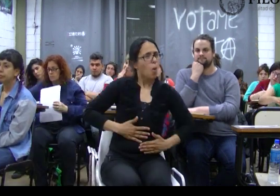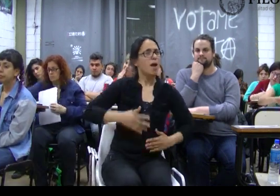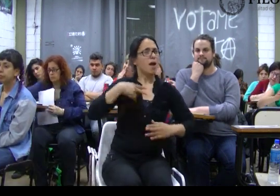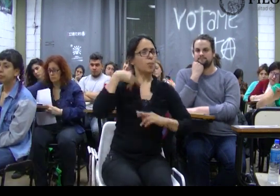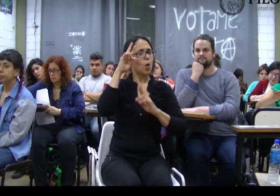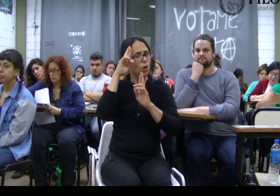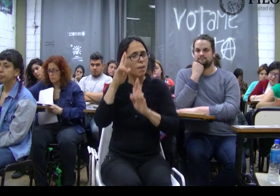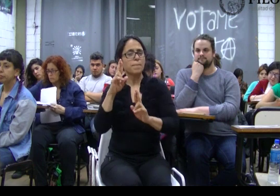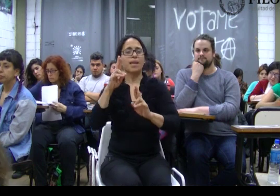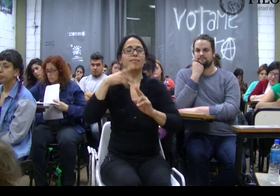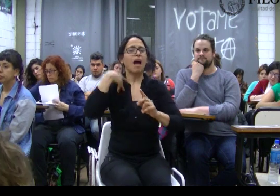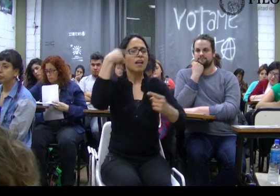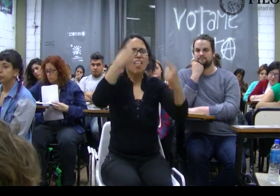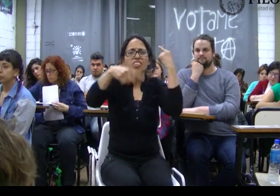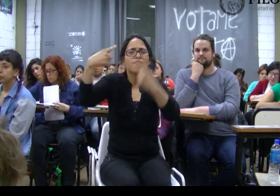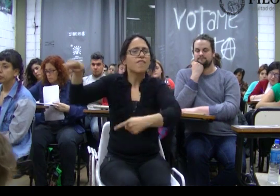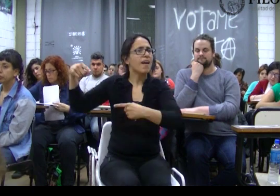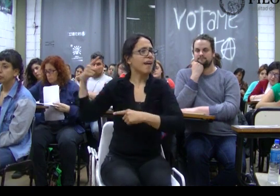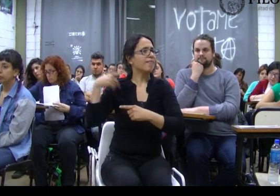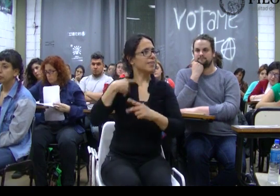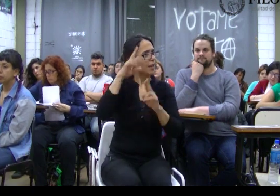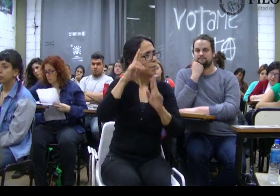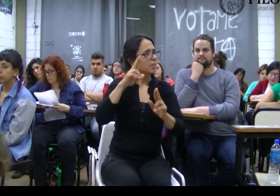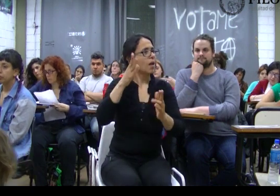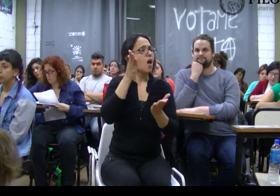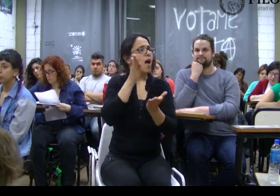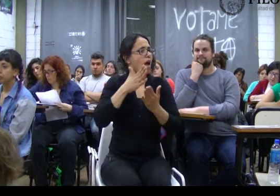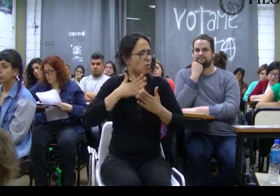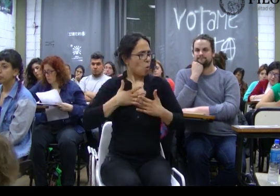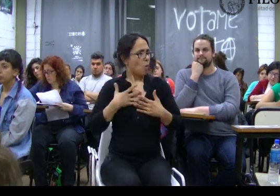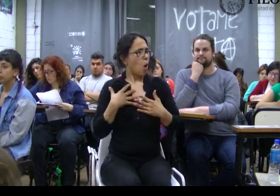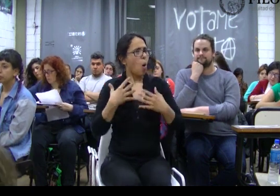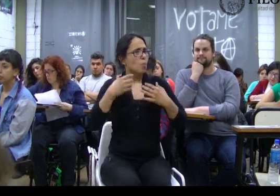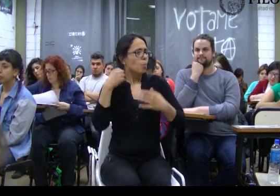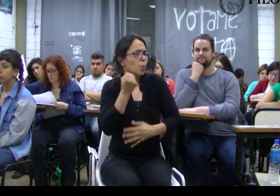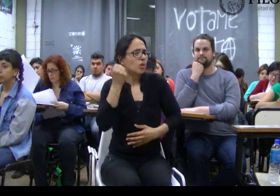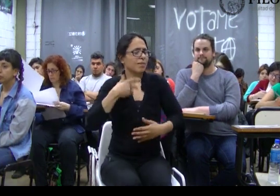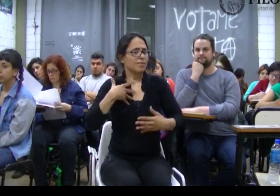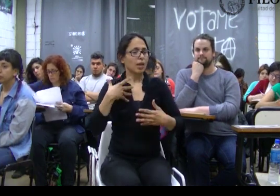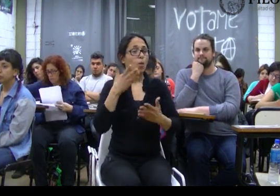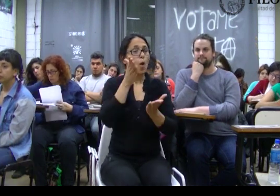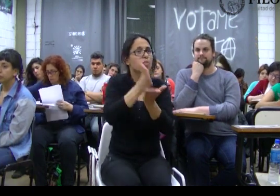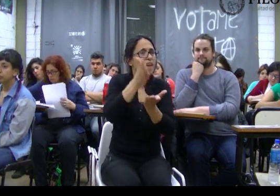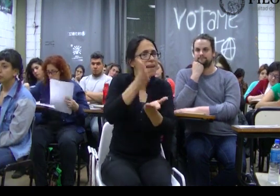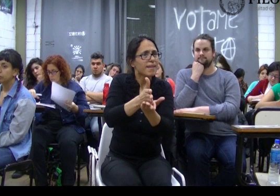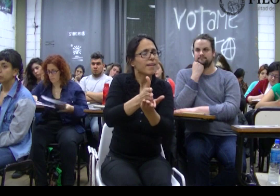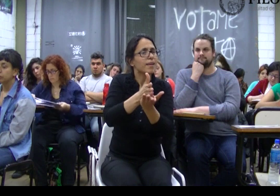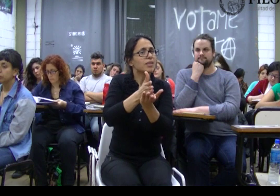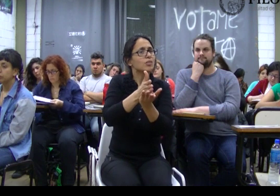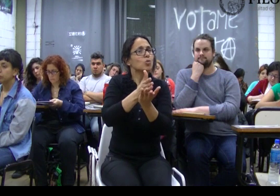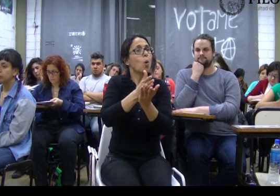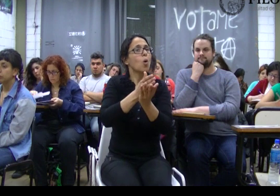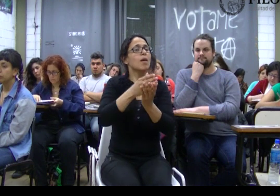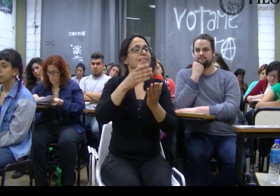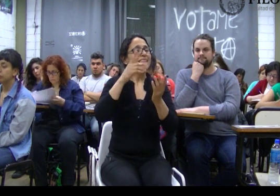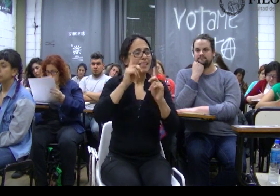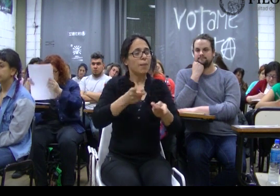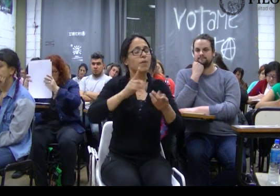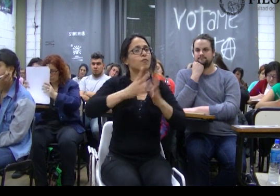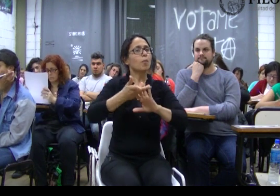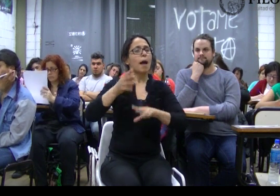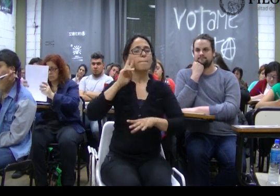respeto por la diversidad, el ejercicio de los derechos y todo lo que tiene que ver con las perspectivas de género que